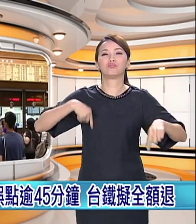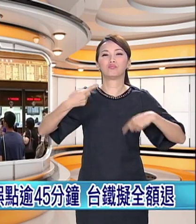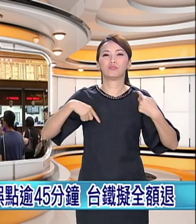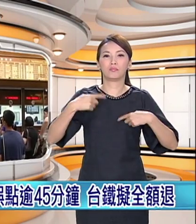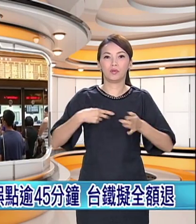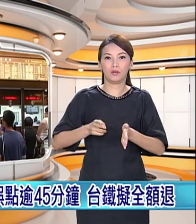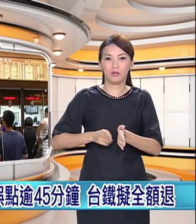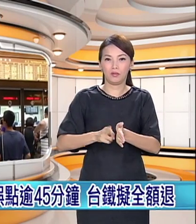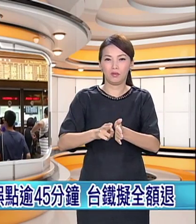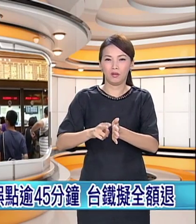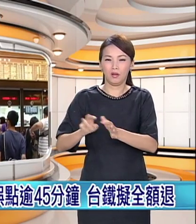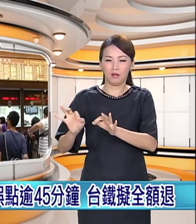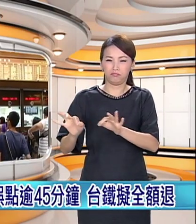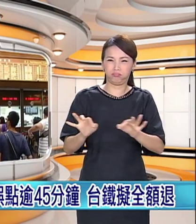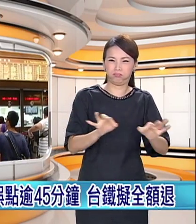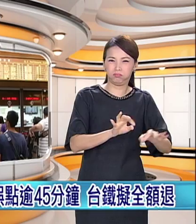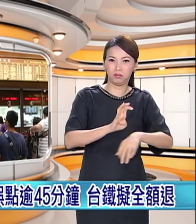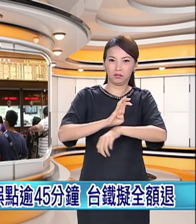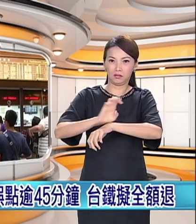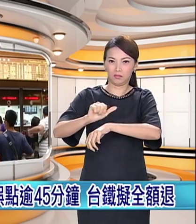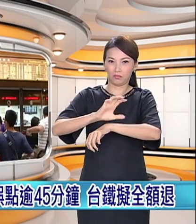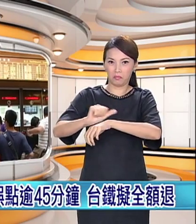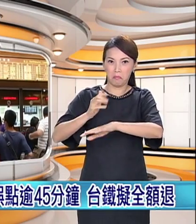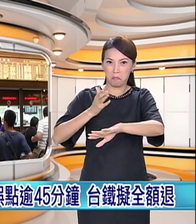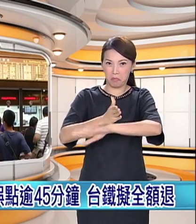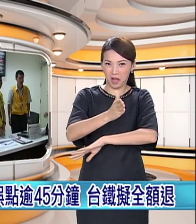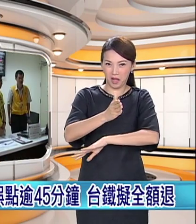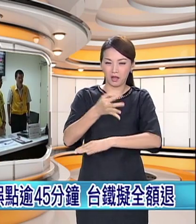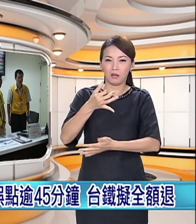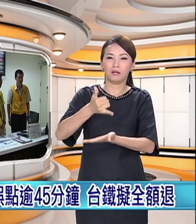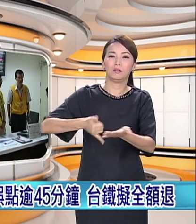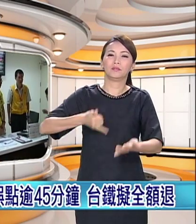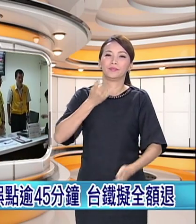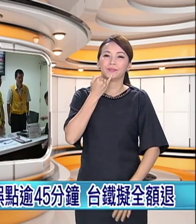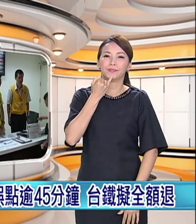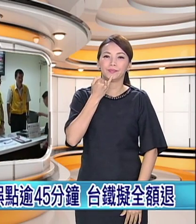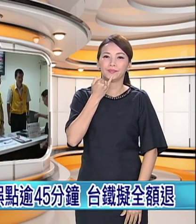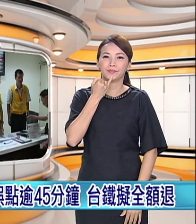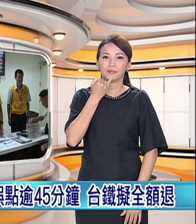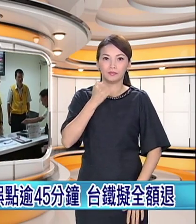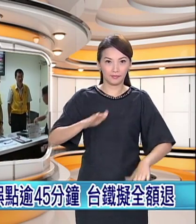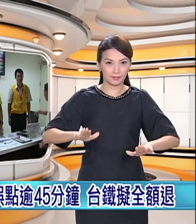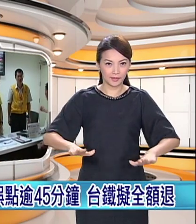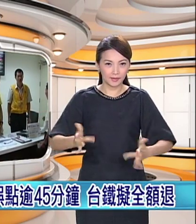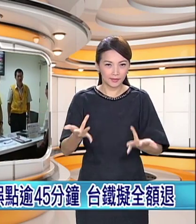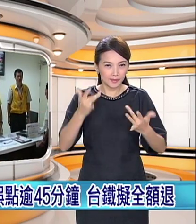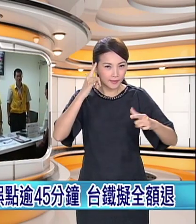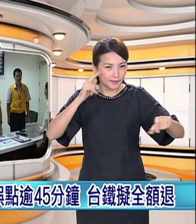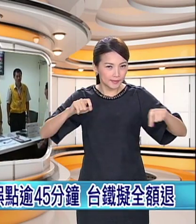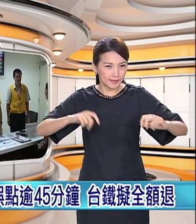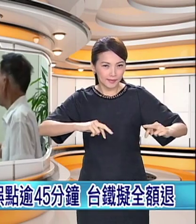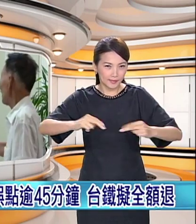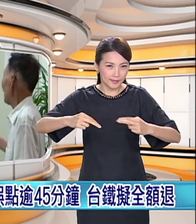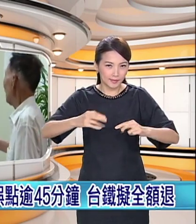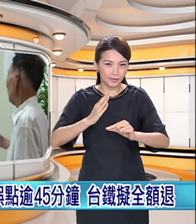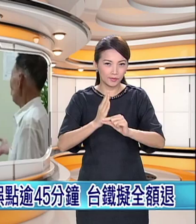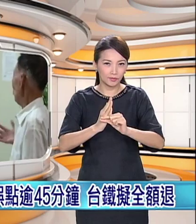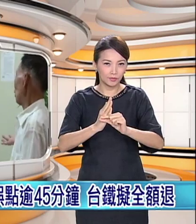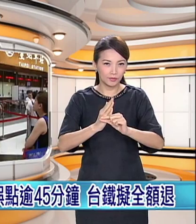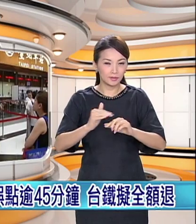误点超过了45分钟都能够退费。而目前修正草案最快本周就会